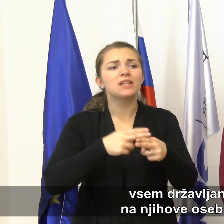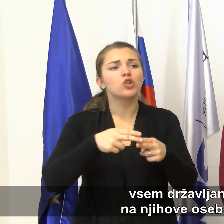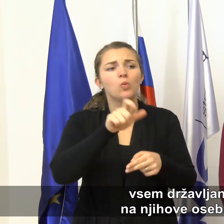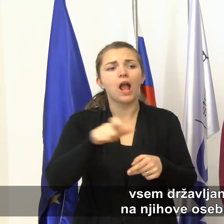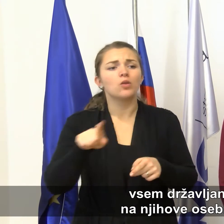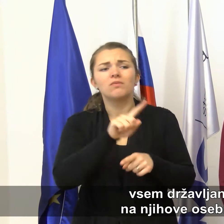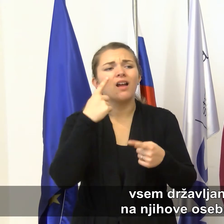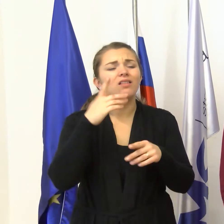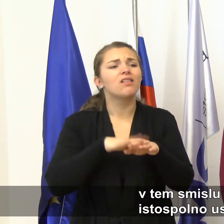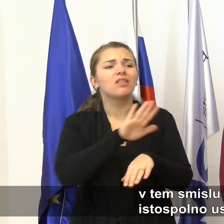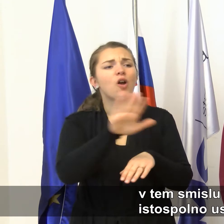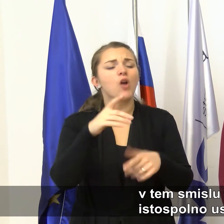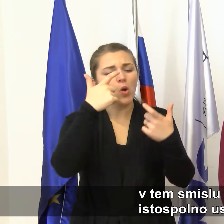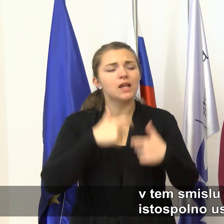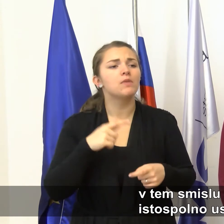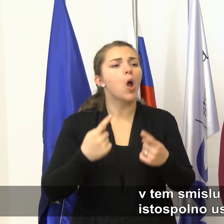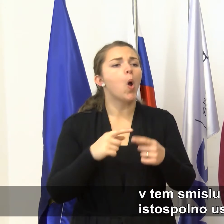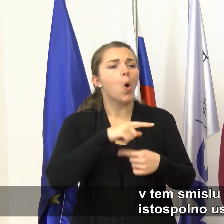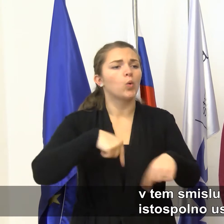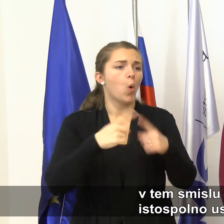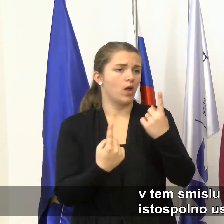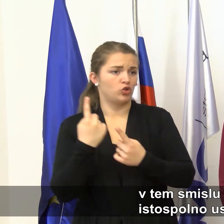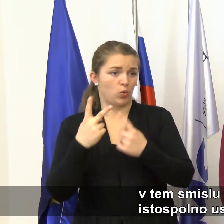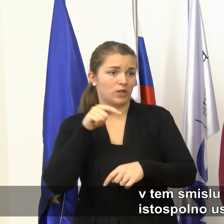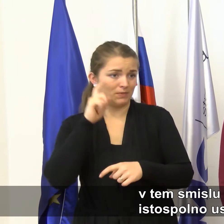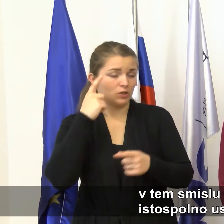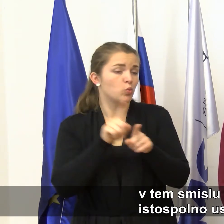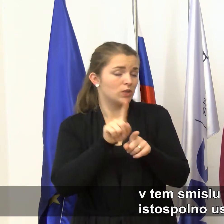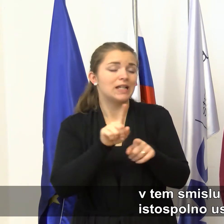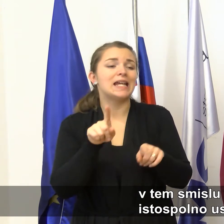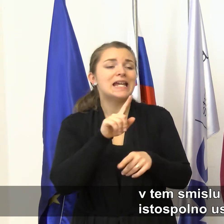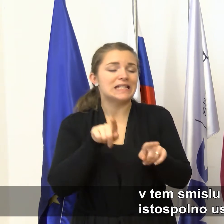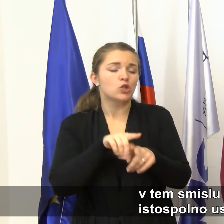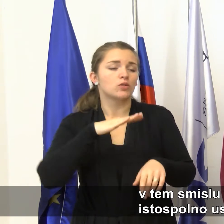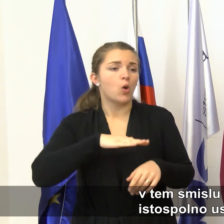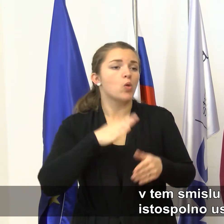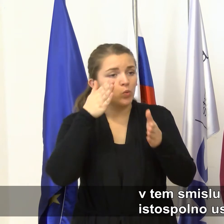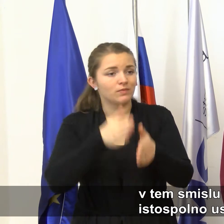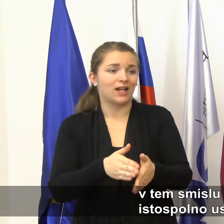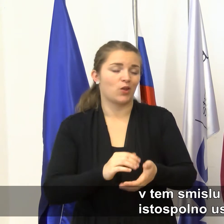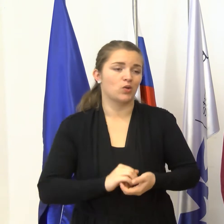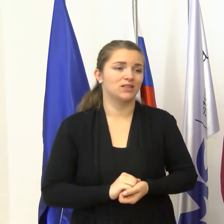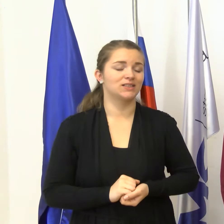njihove osebne okoliščine, v tem smislu seveda tudi istospolna usmerjenost.